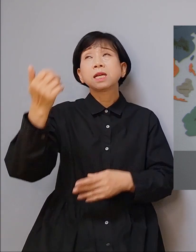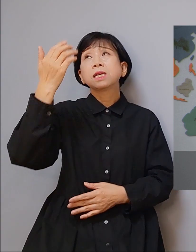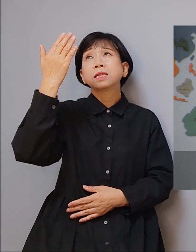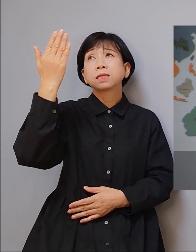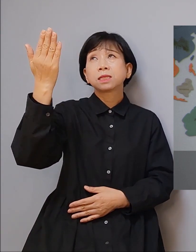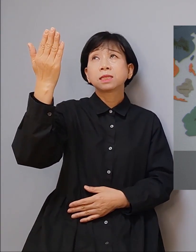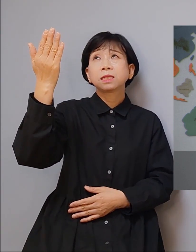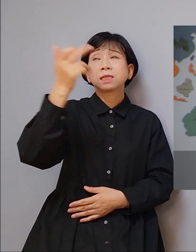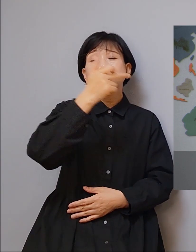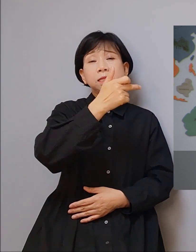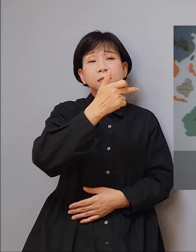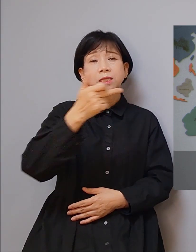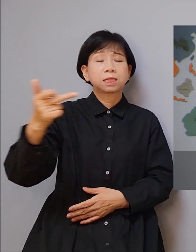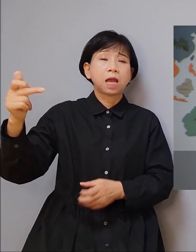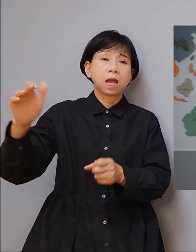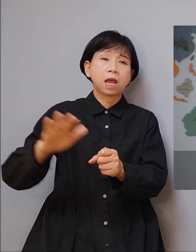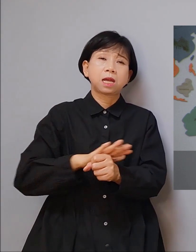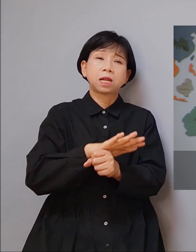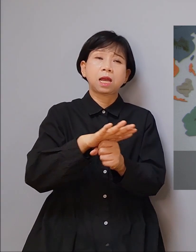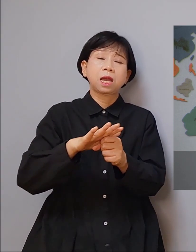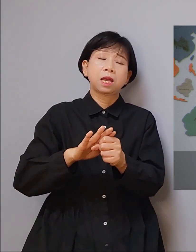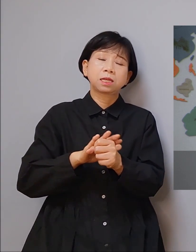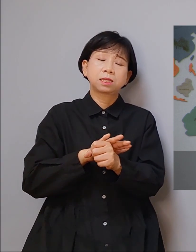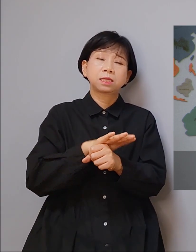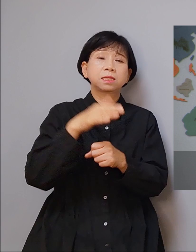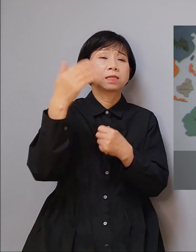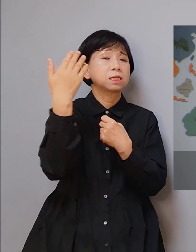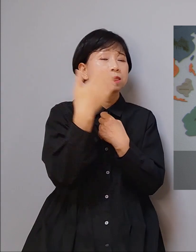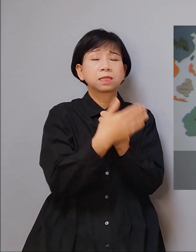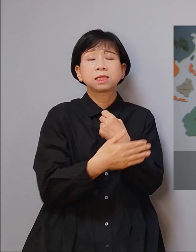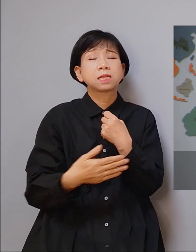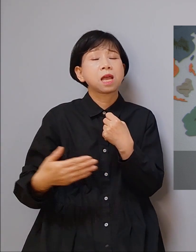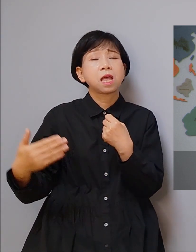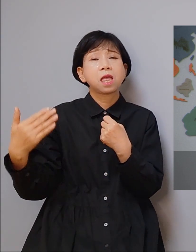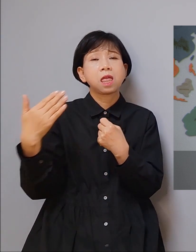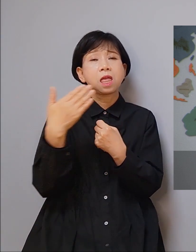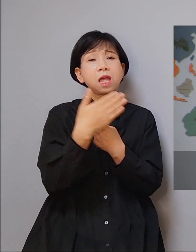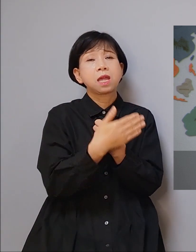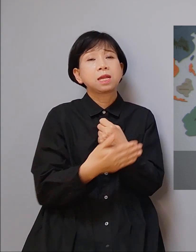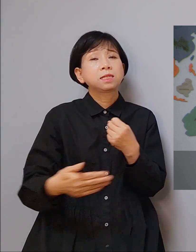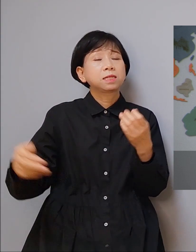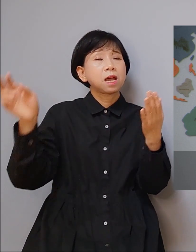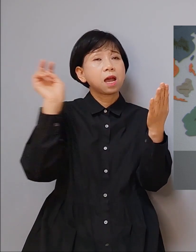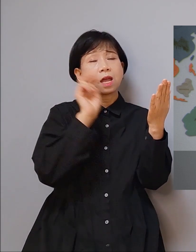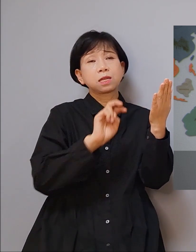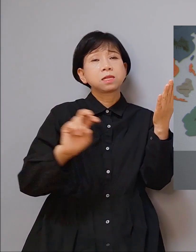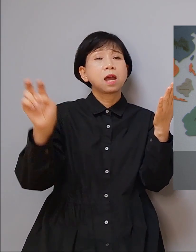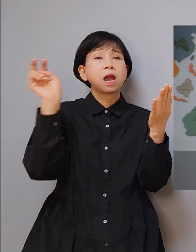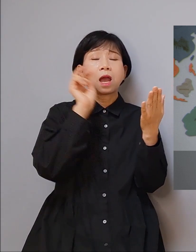지신 그 큰 사랑 그 은혜